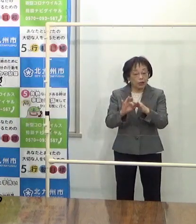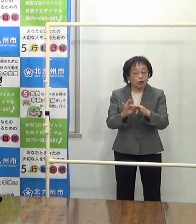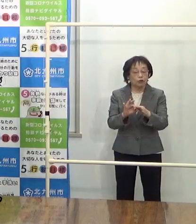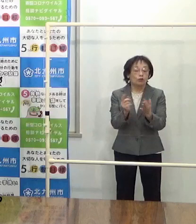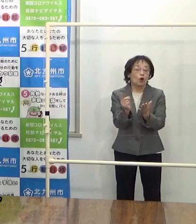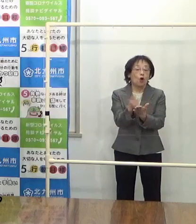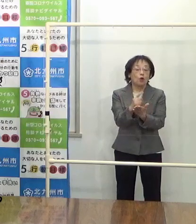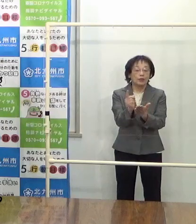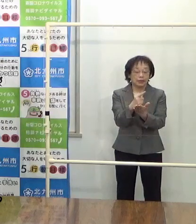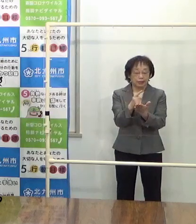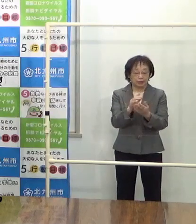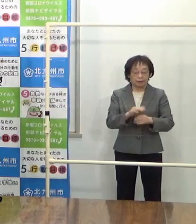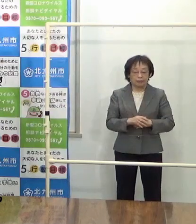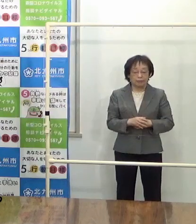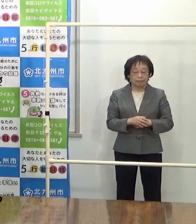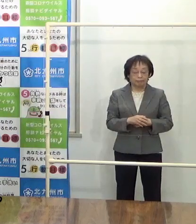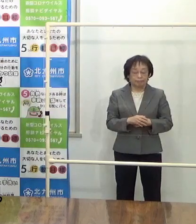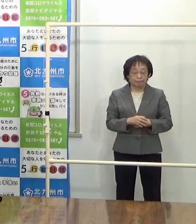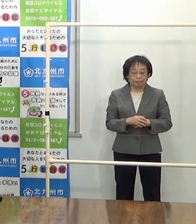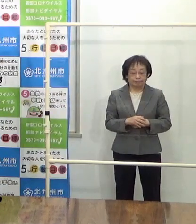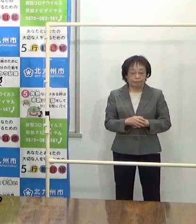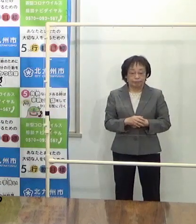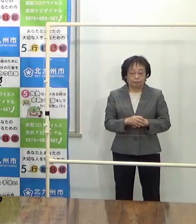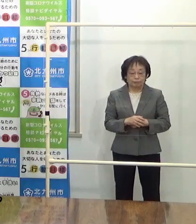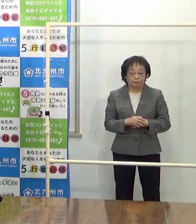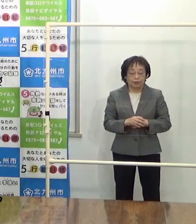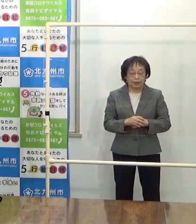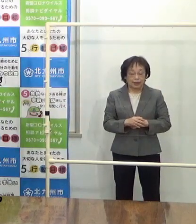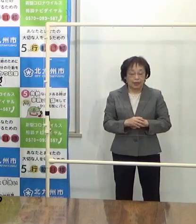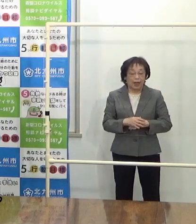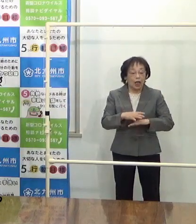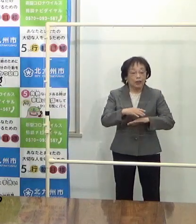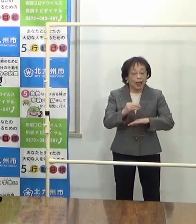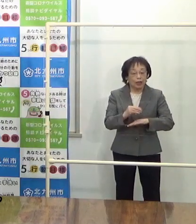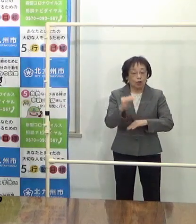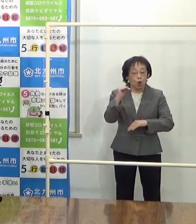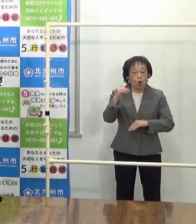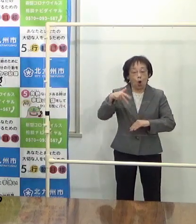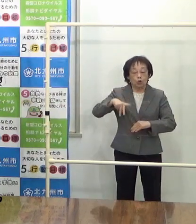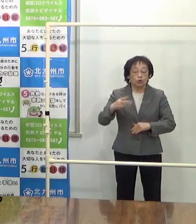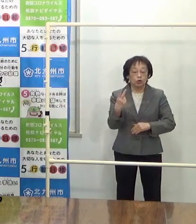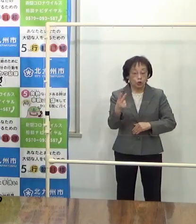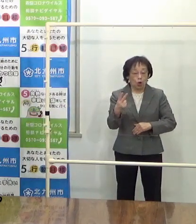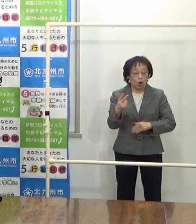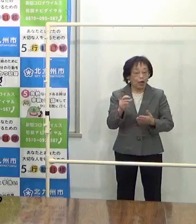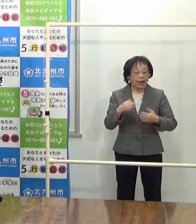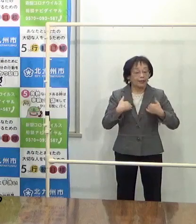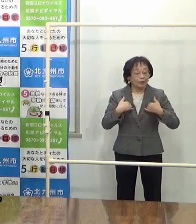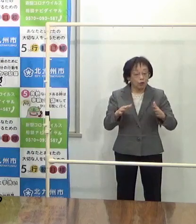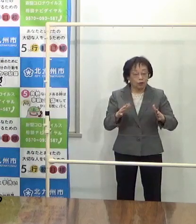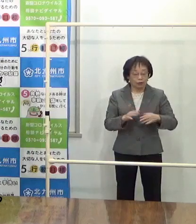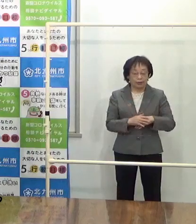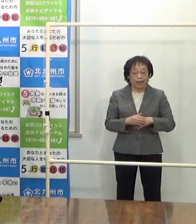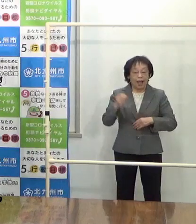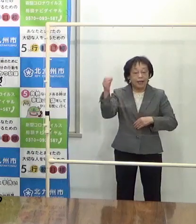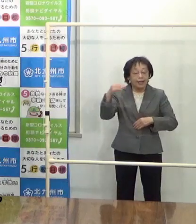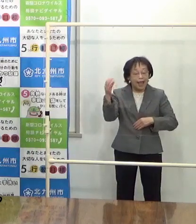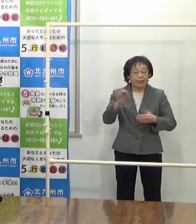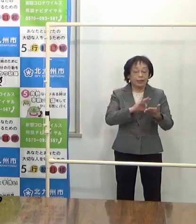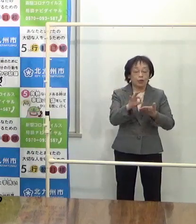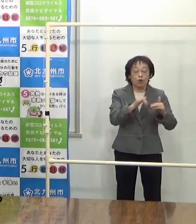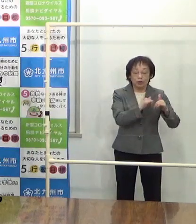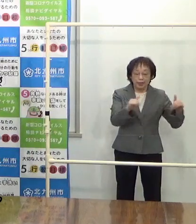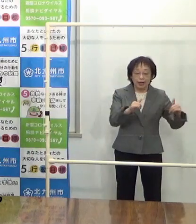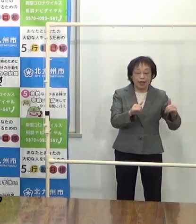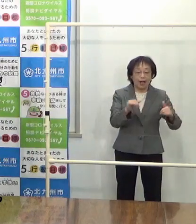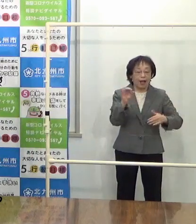ますと、機器を設置する際の初期コストが不要となります。電気利用者が電気料金を支払う